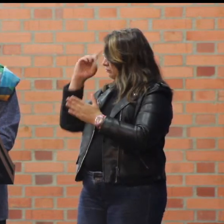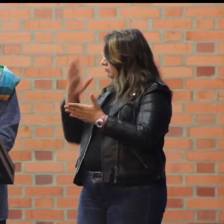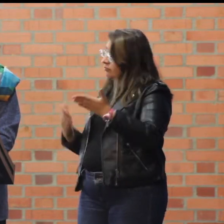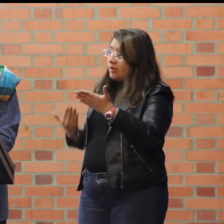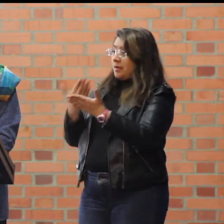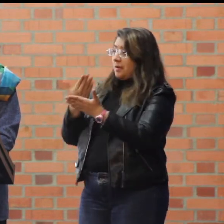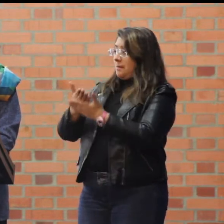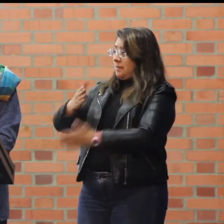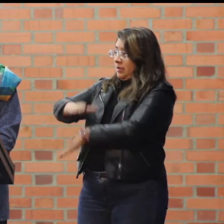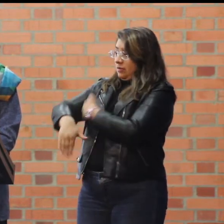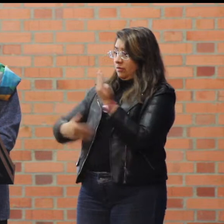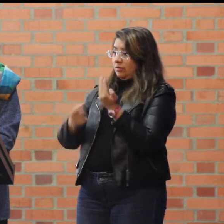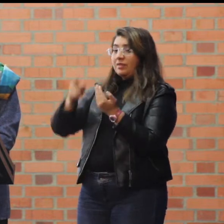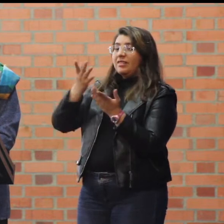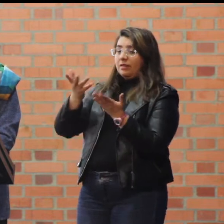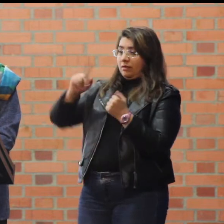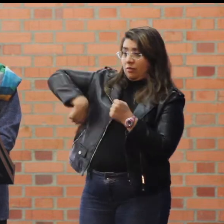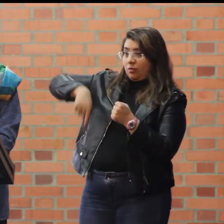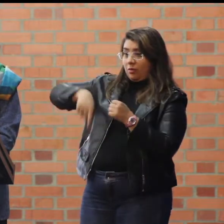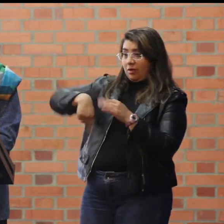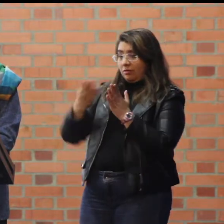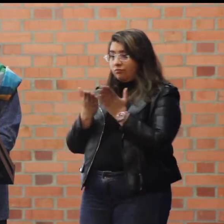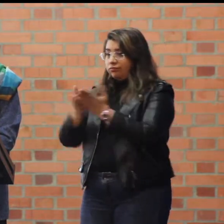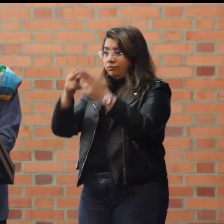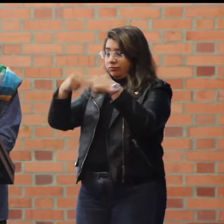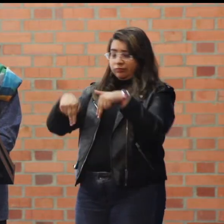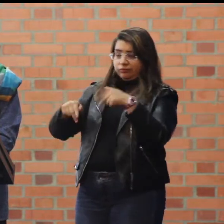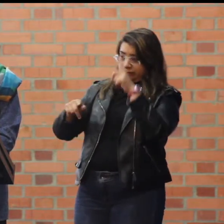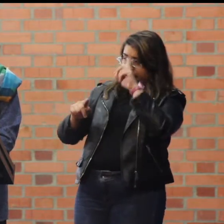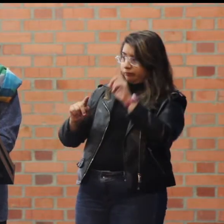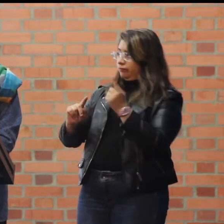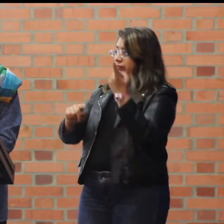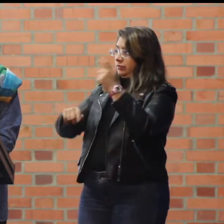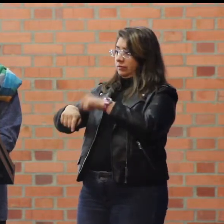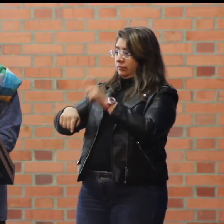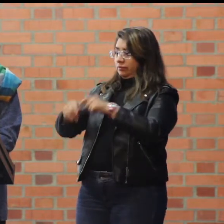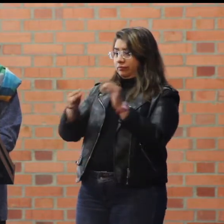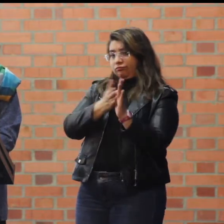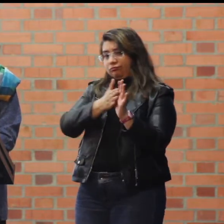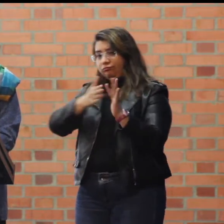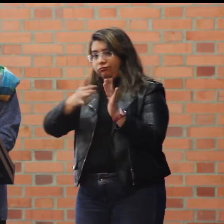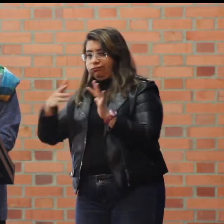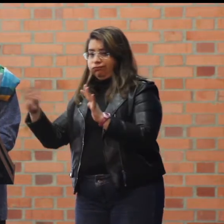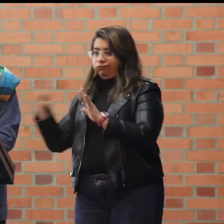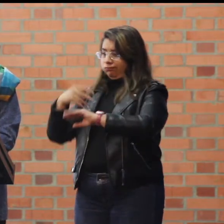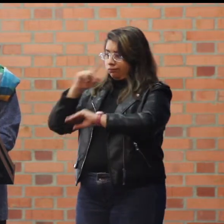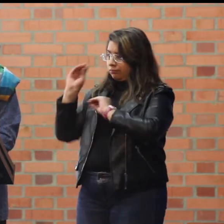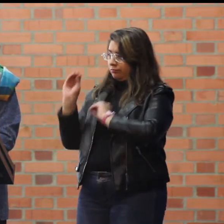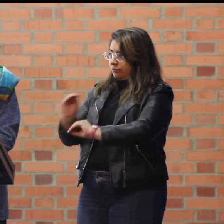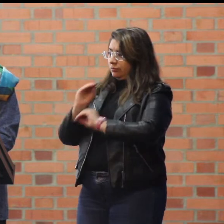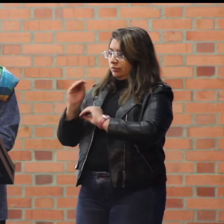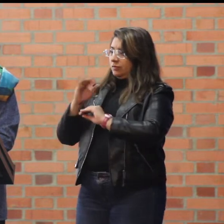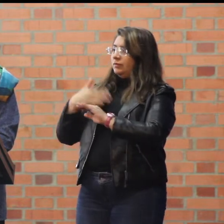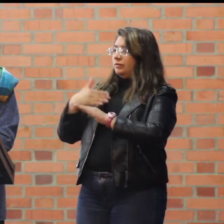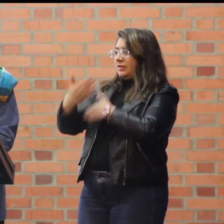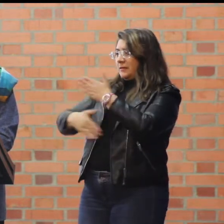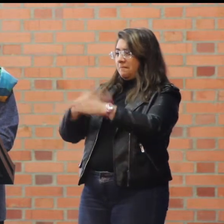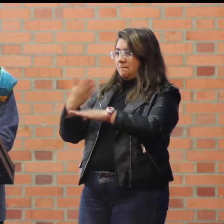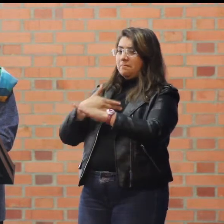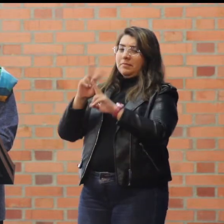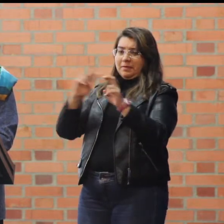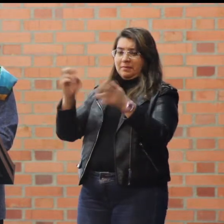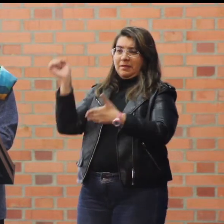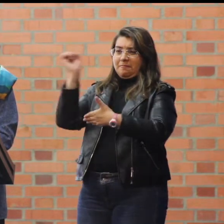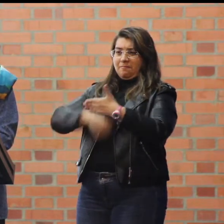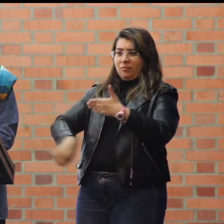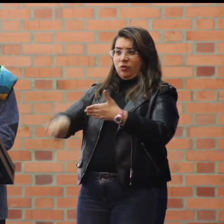de la escuela de estudios de género inauguró su primera temporada con tres episodios dedicados a la despenalización del aborto en Colombia